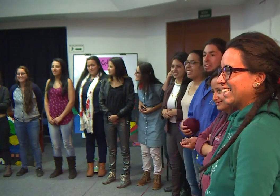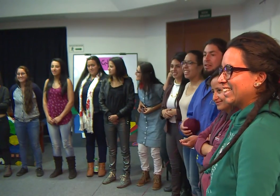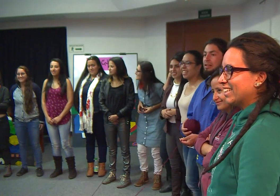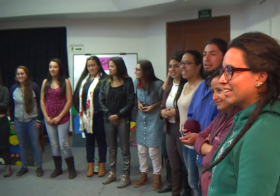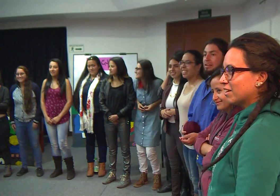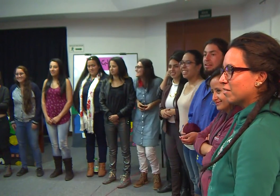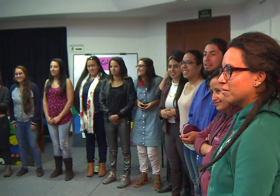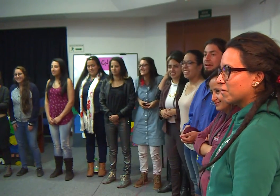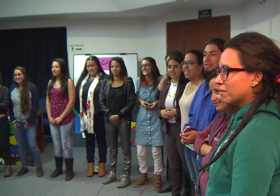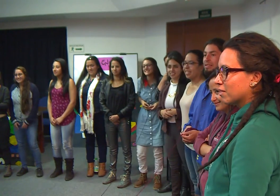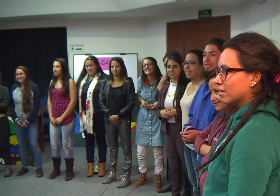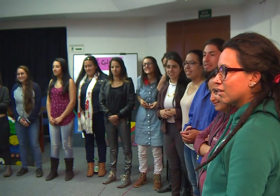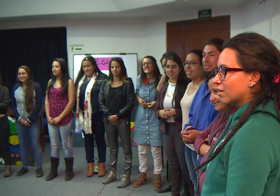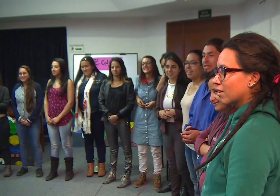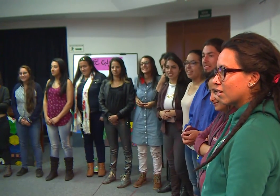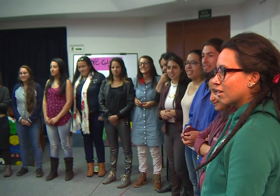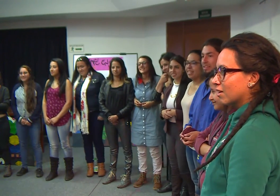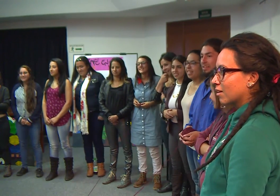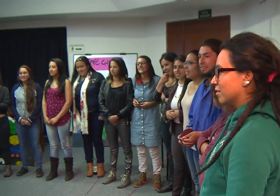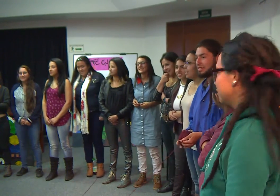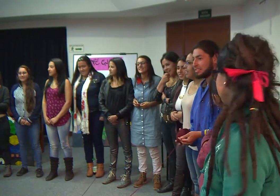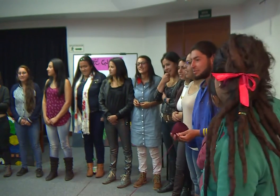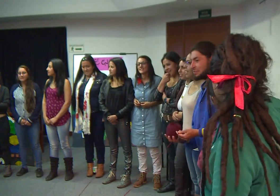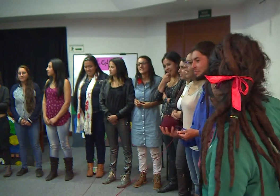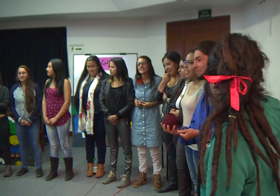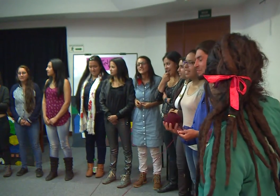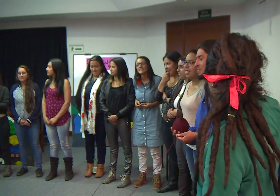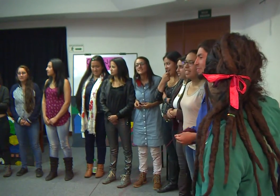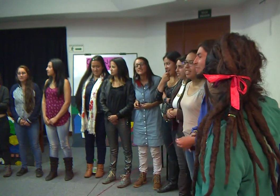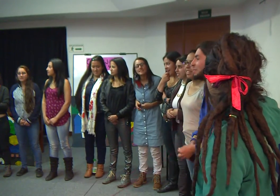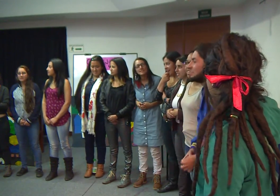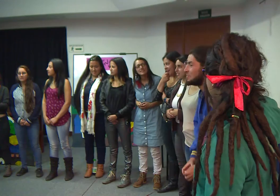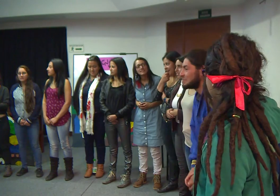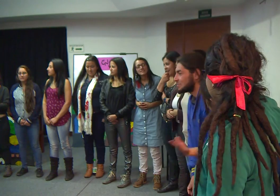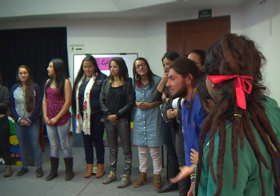Mejor no le pregunto. ¿Por qué le gusta la universidad pedagógica?